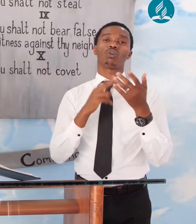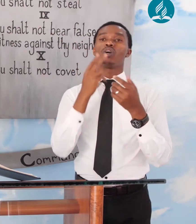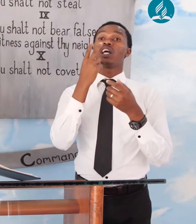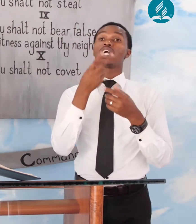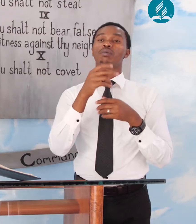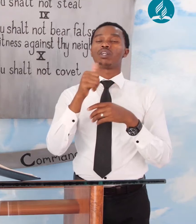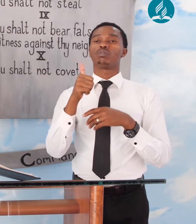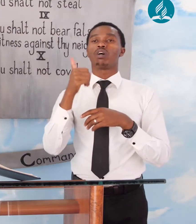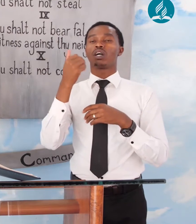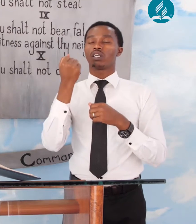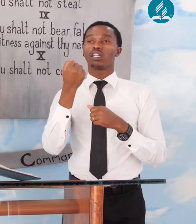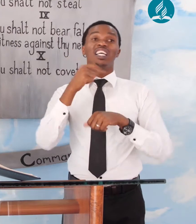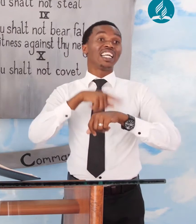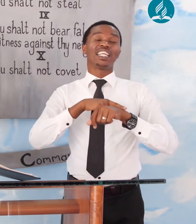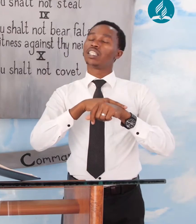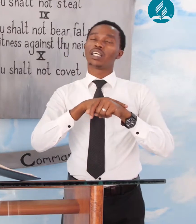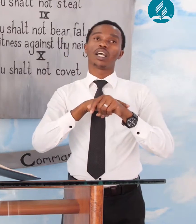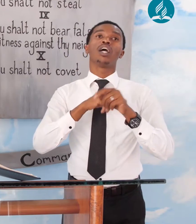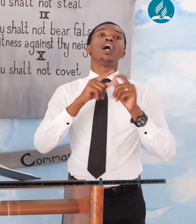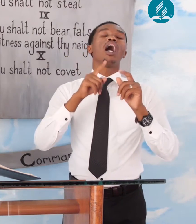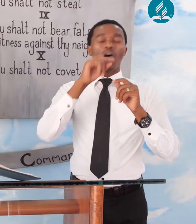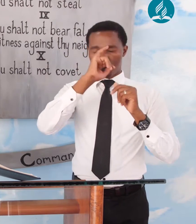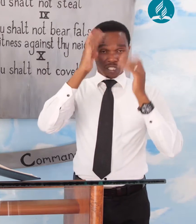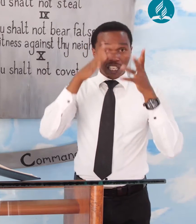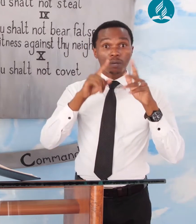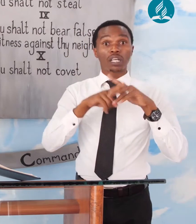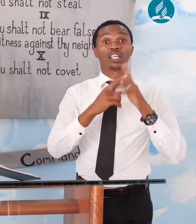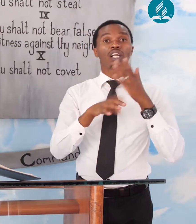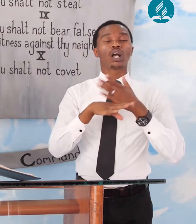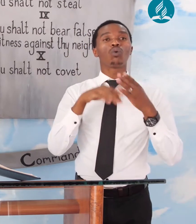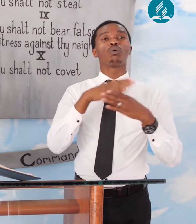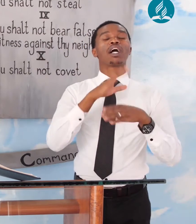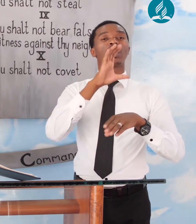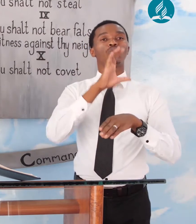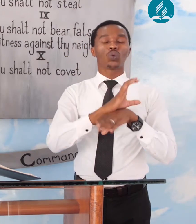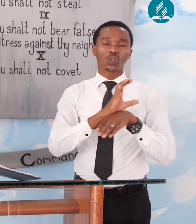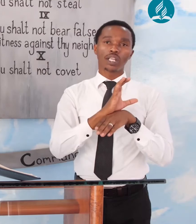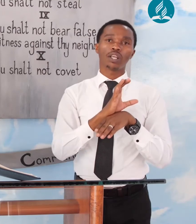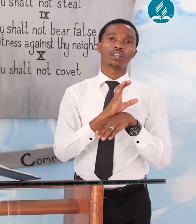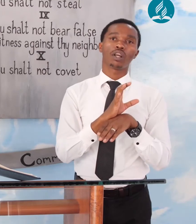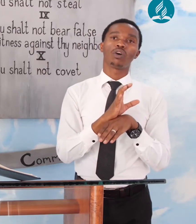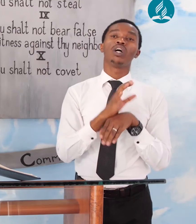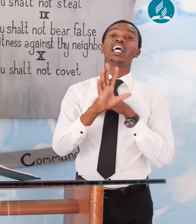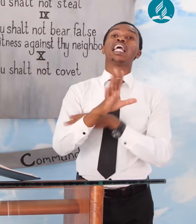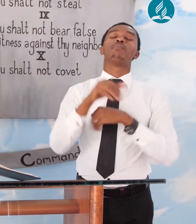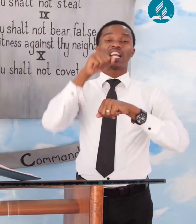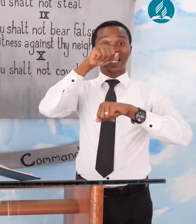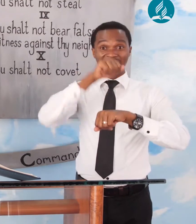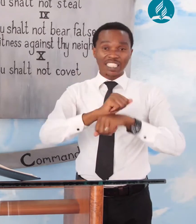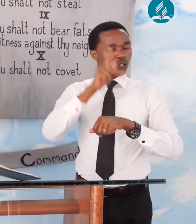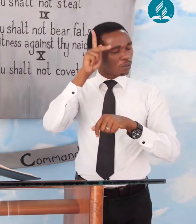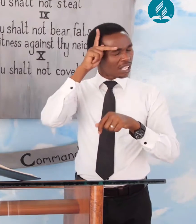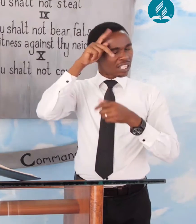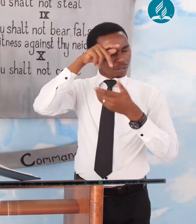kubaka ihema ry'ibonaniro Imana yashyize ubwenge buhanitse n'ubushobozi